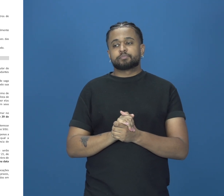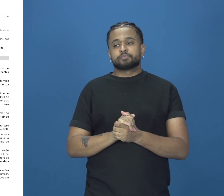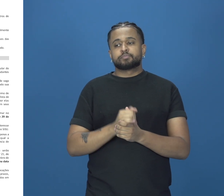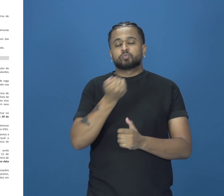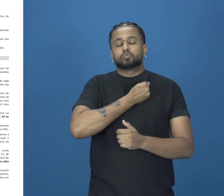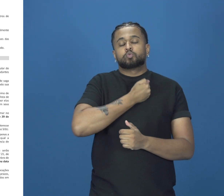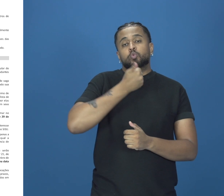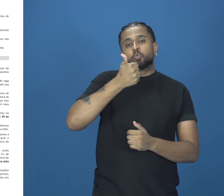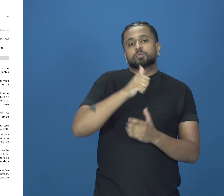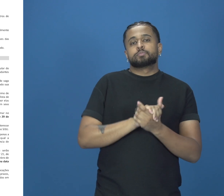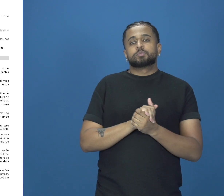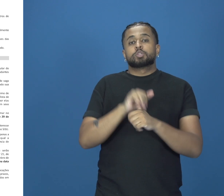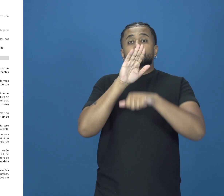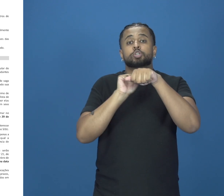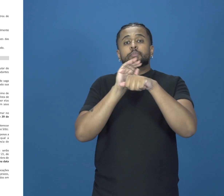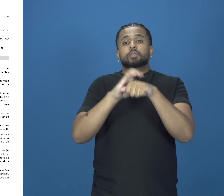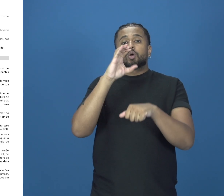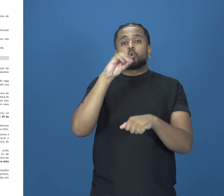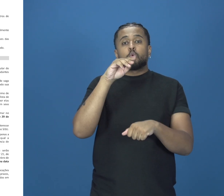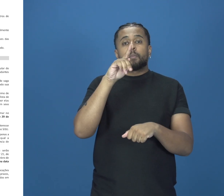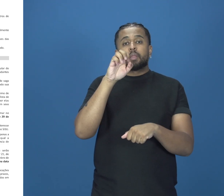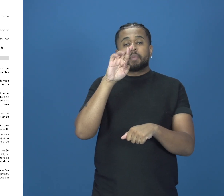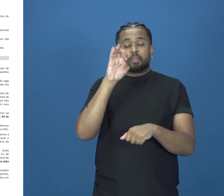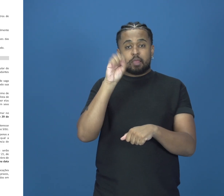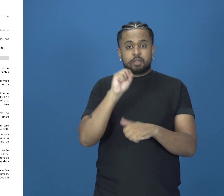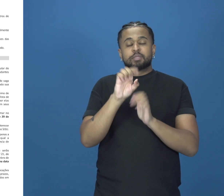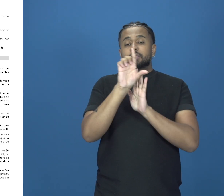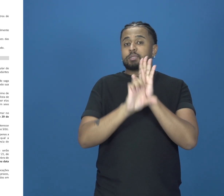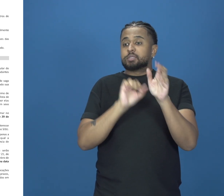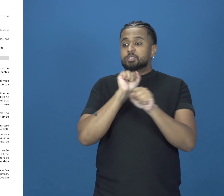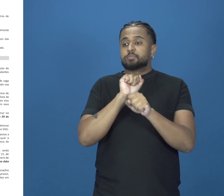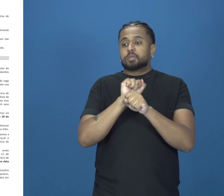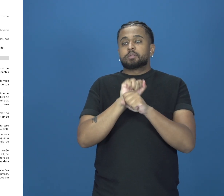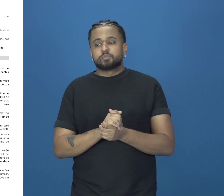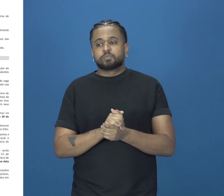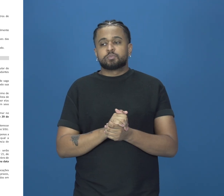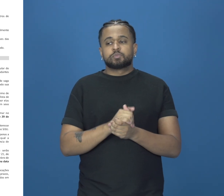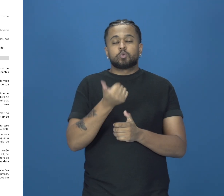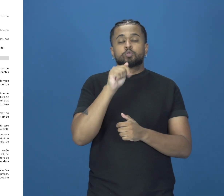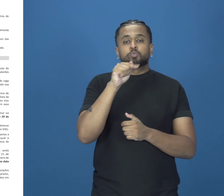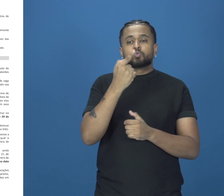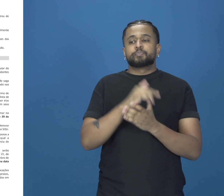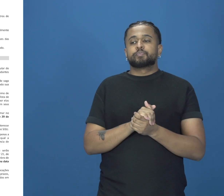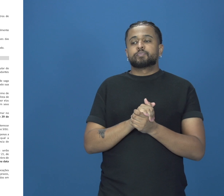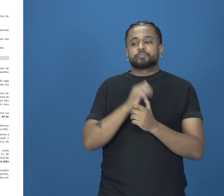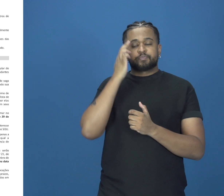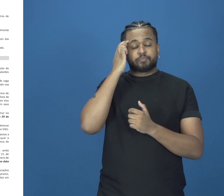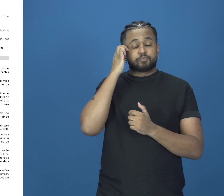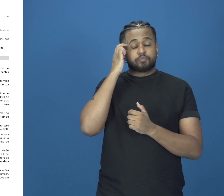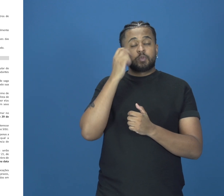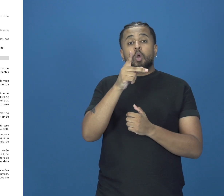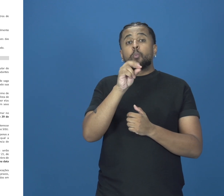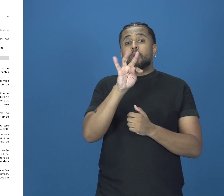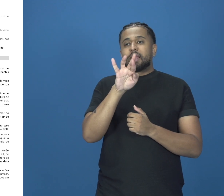Número 11. Das chamadas complementares, lista de espera. 11. 11.1. Conforme a